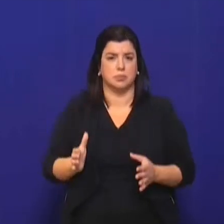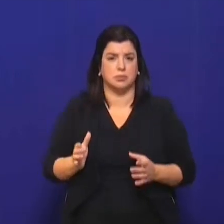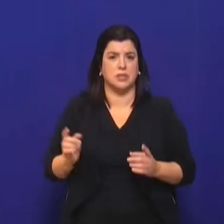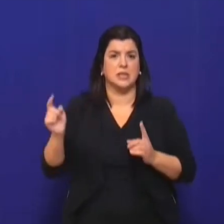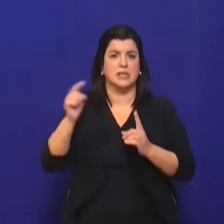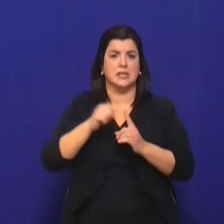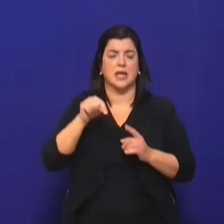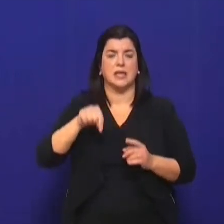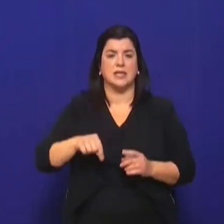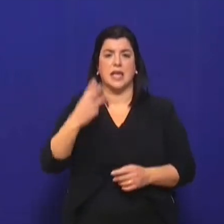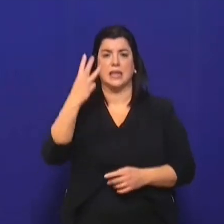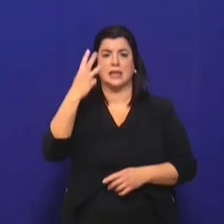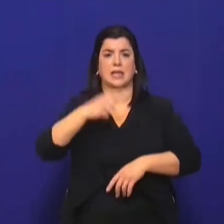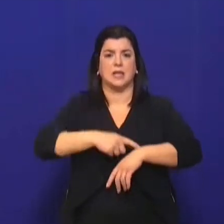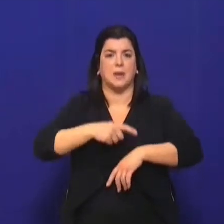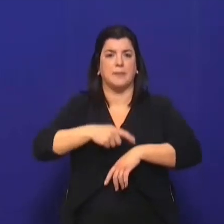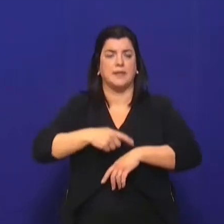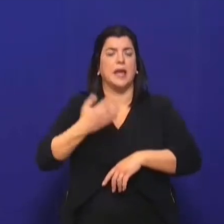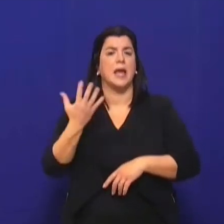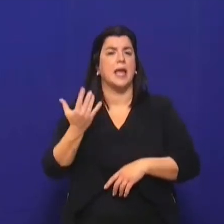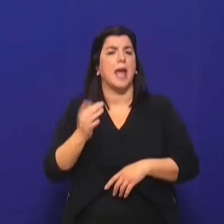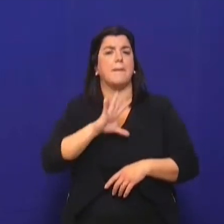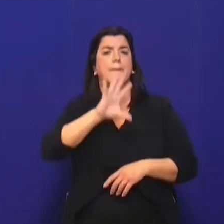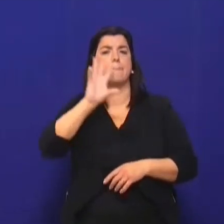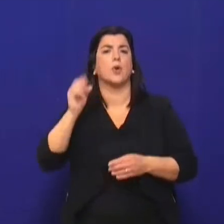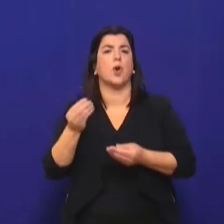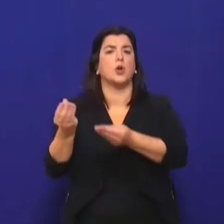hemm 3 darbiet, kemm irċevejna bħala medja?